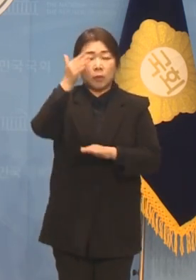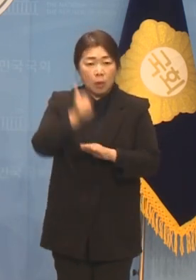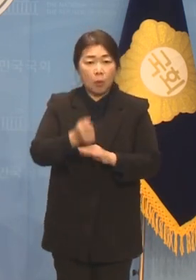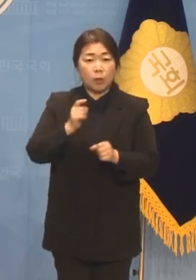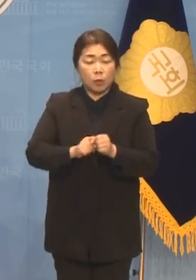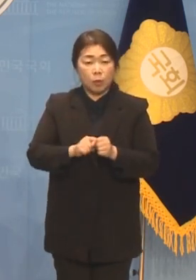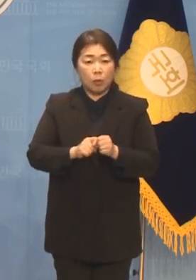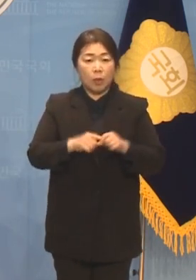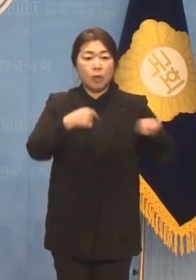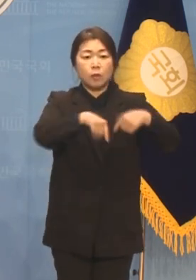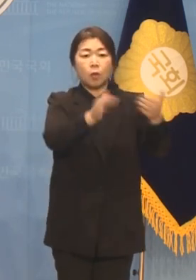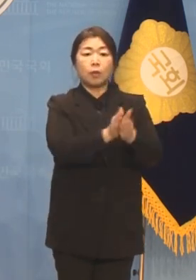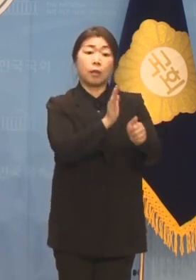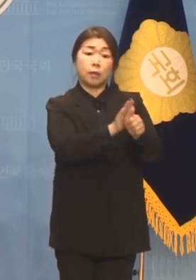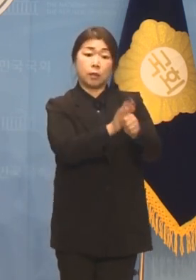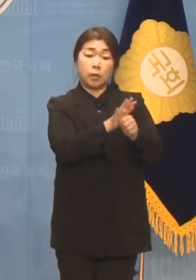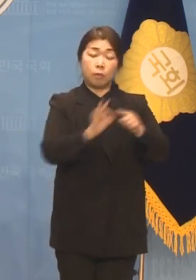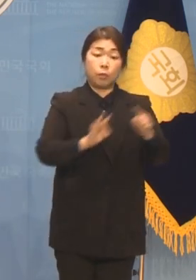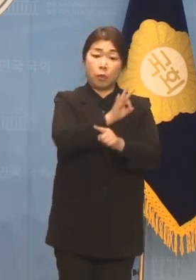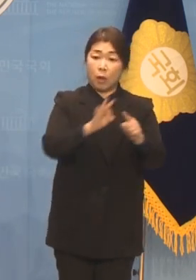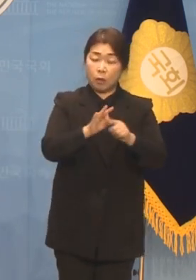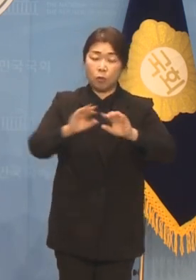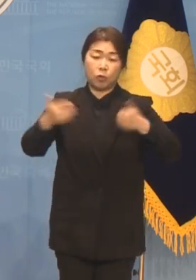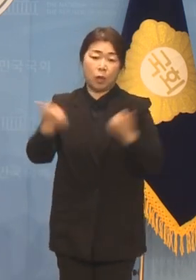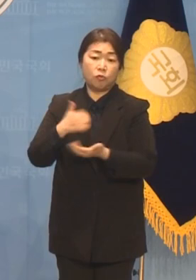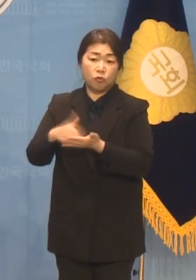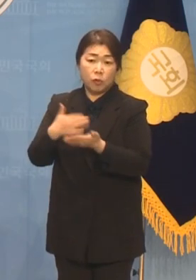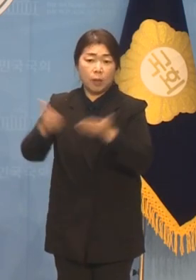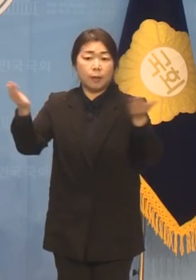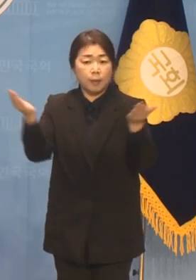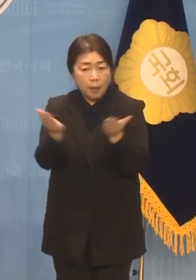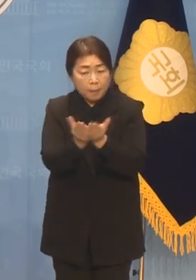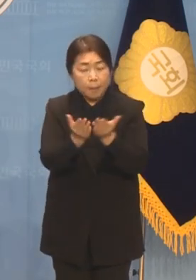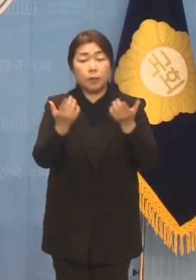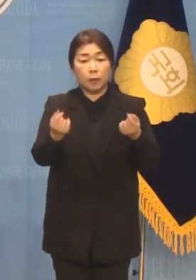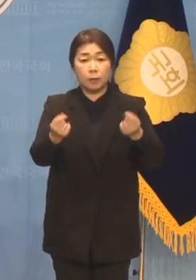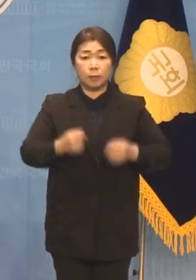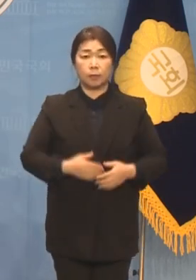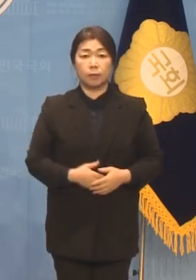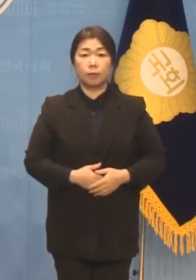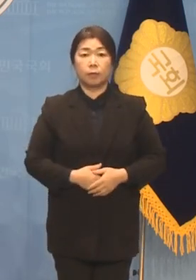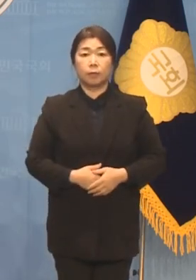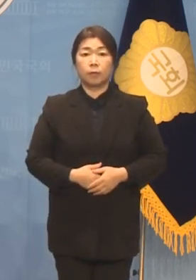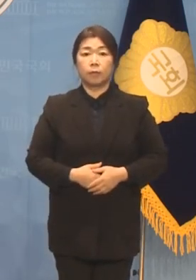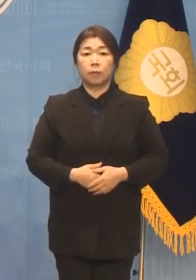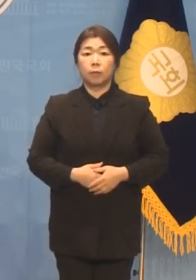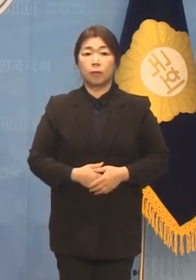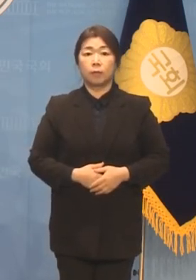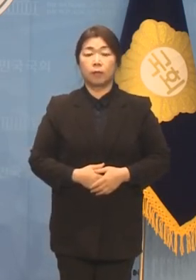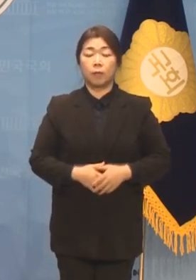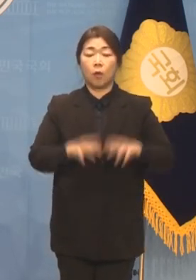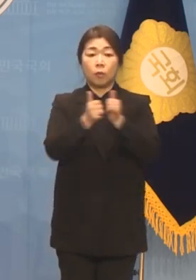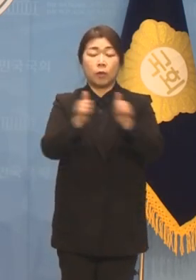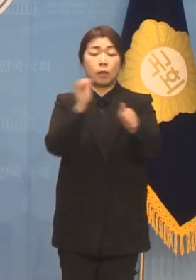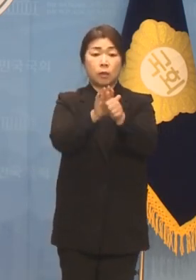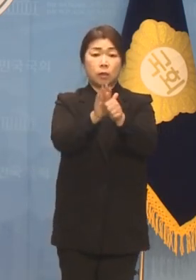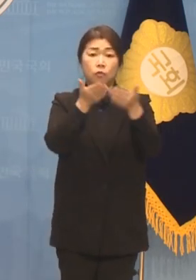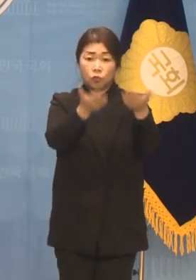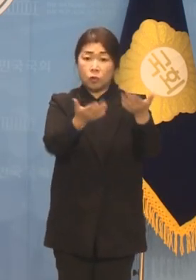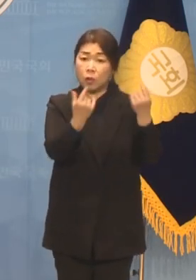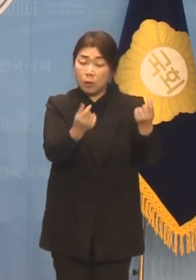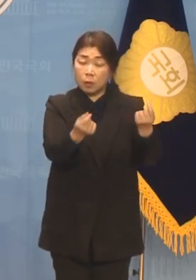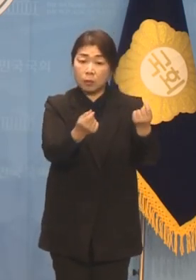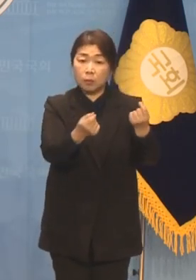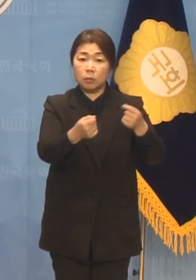정당의 득표율과 의석이 최대한 일치하도록 한다. 국민이 지지한 만큼